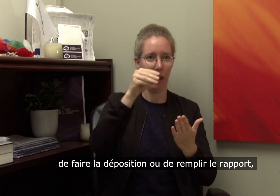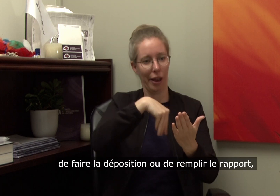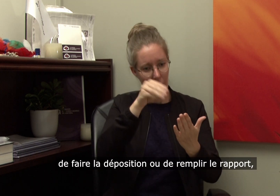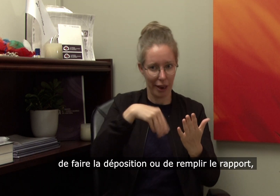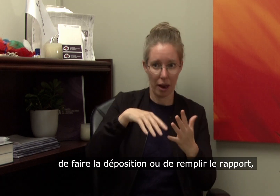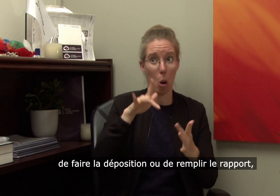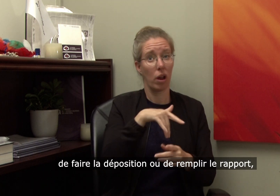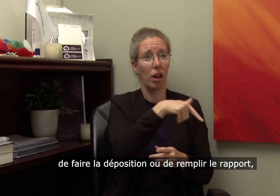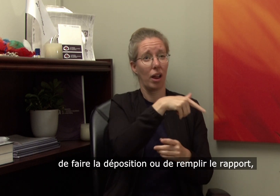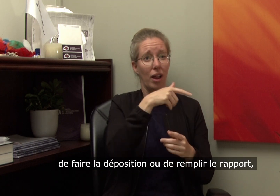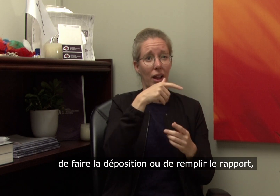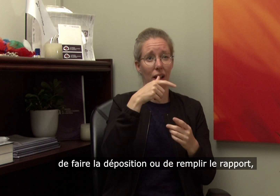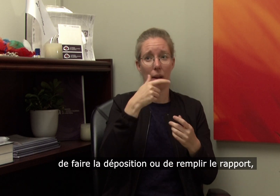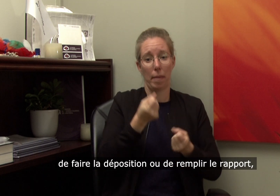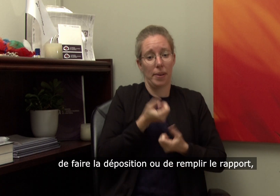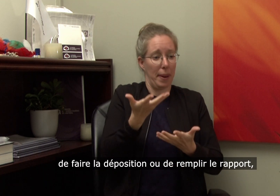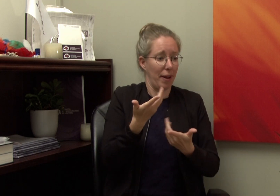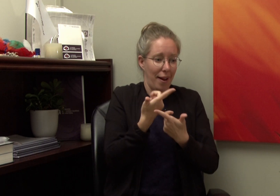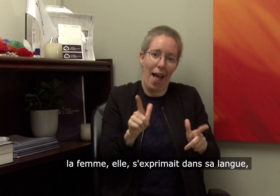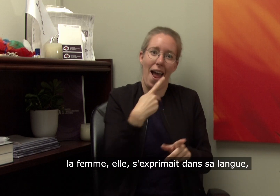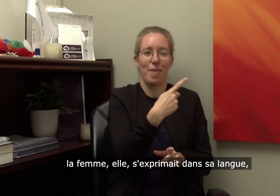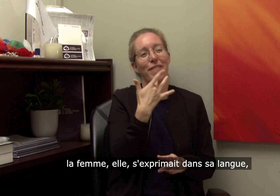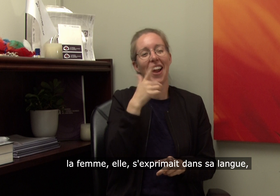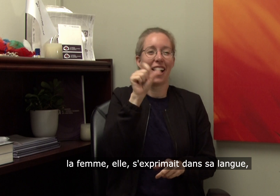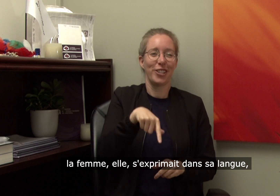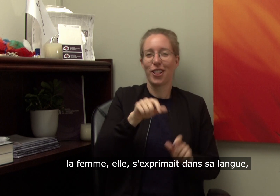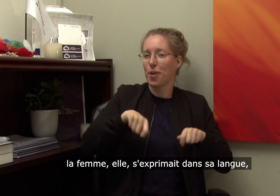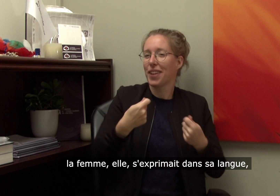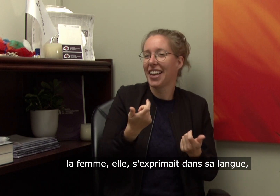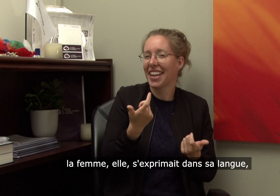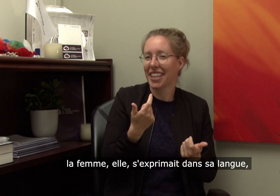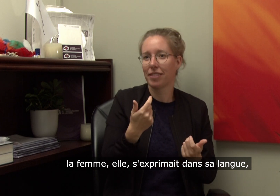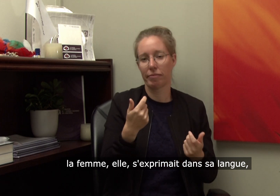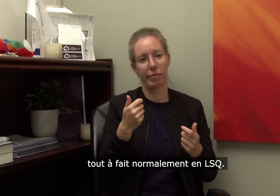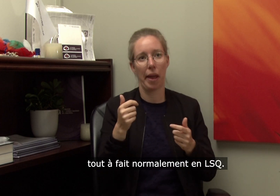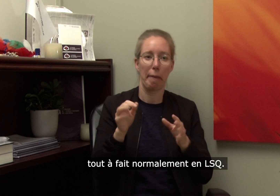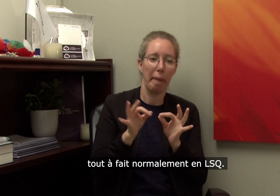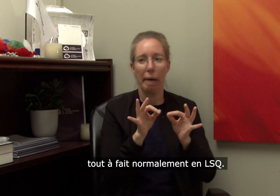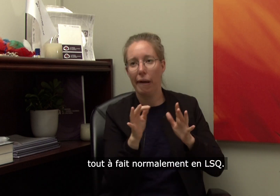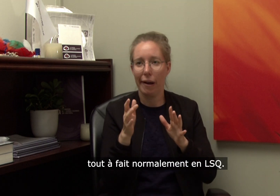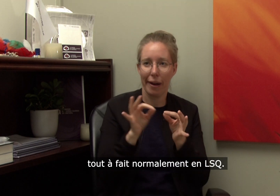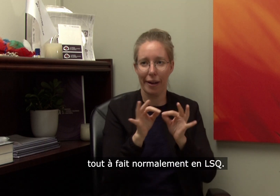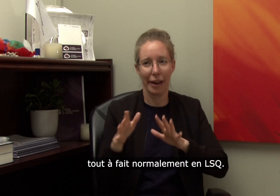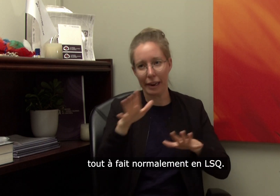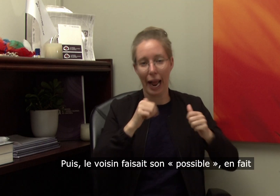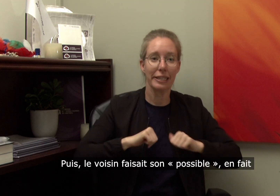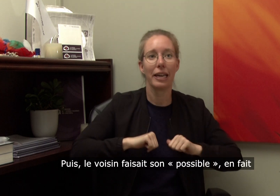la déposition ou de remplir le rapport, ben là, la femme, elle, s'exprimait dans sa langue, tout à fait normalement, là, en LSQ. Puis là, ben, le